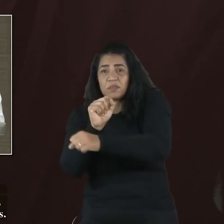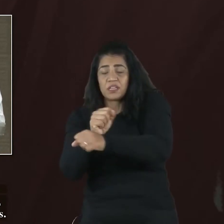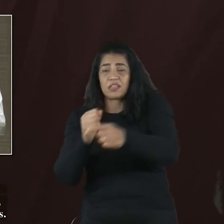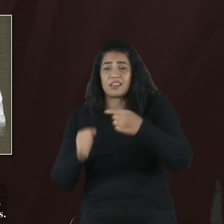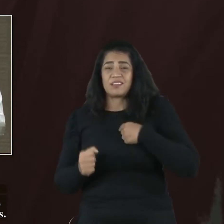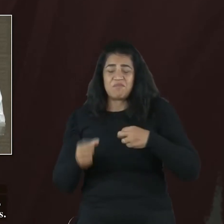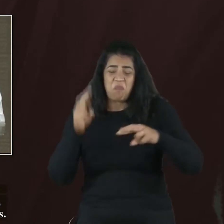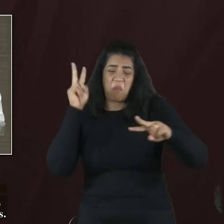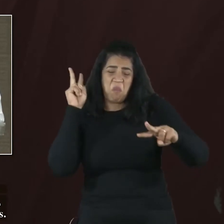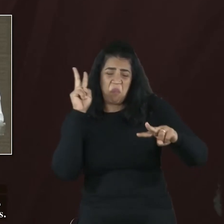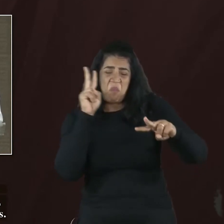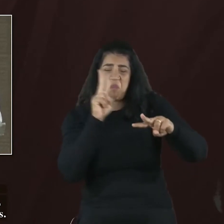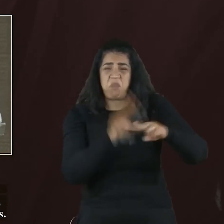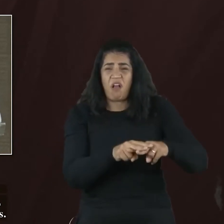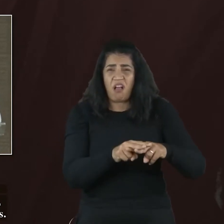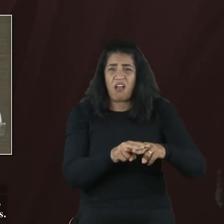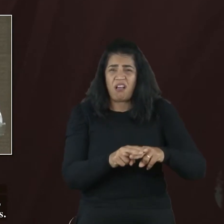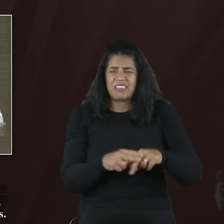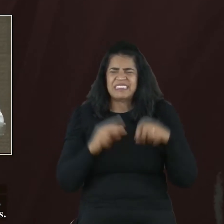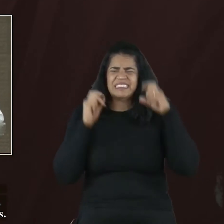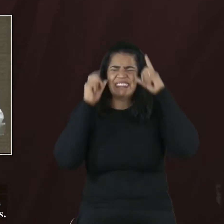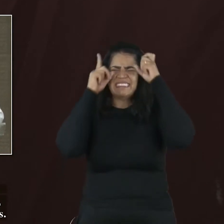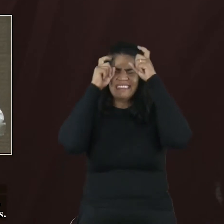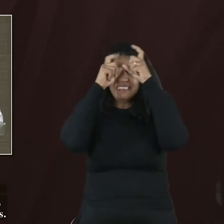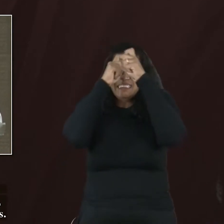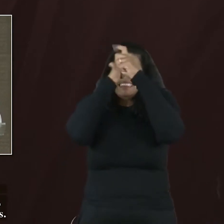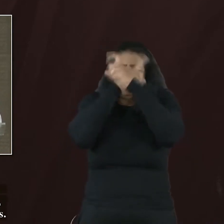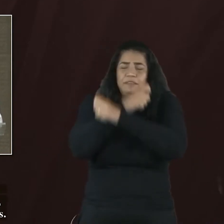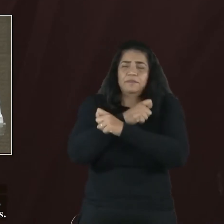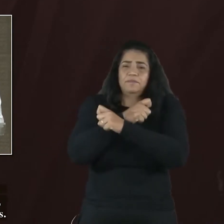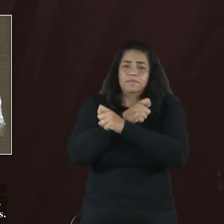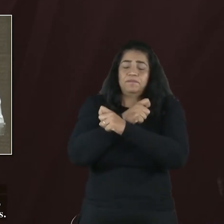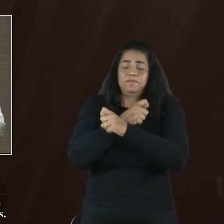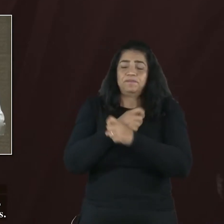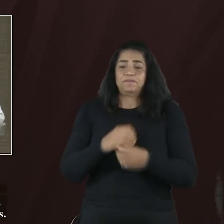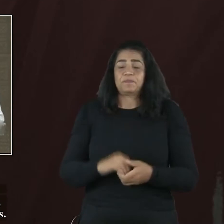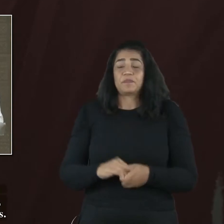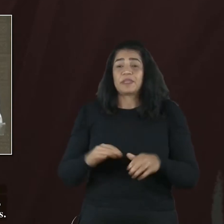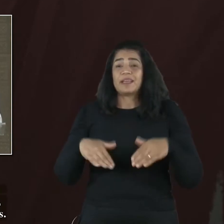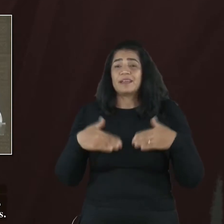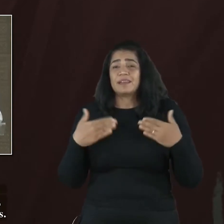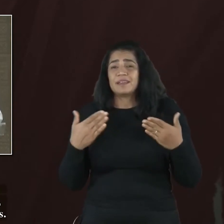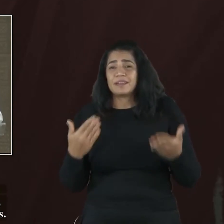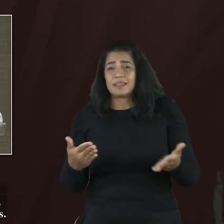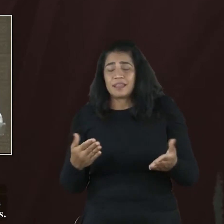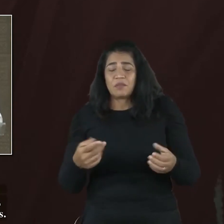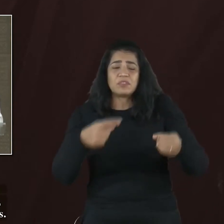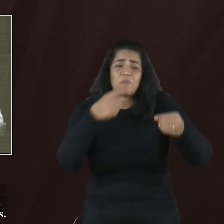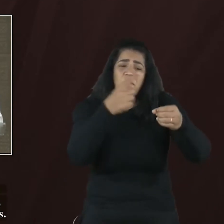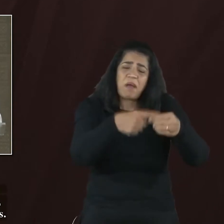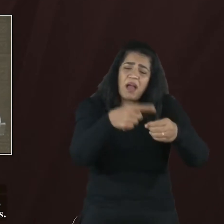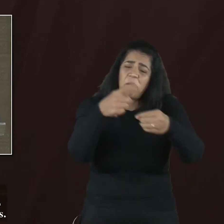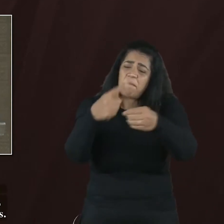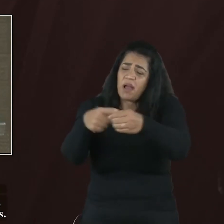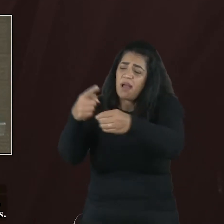desse trajeto de ida para Jerusalém, vários lugares surgiram profetas, surgiram pessoas que